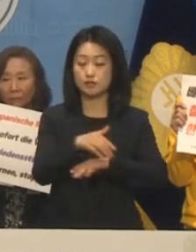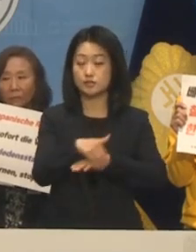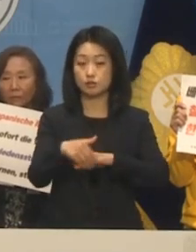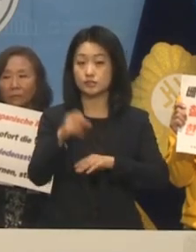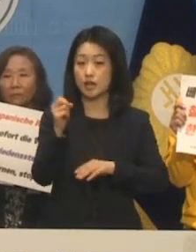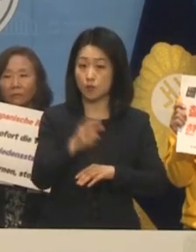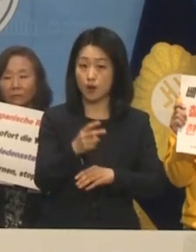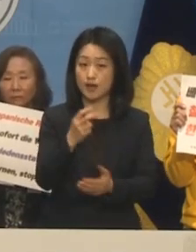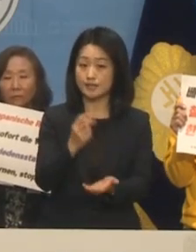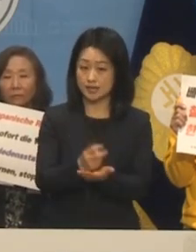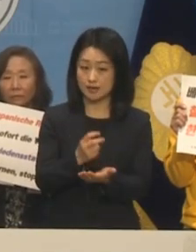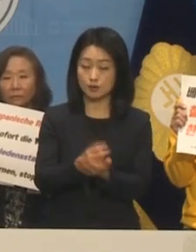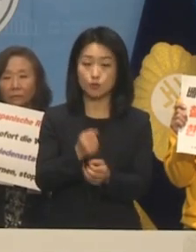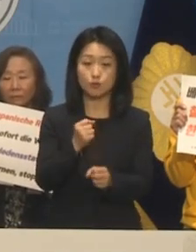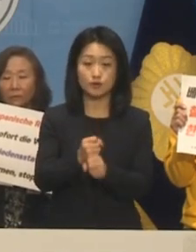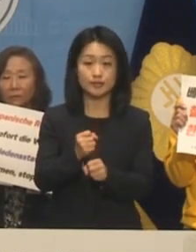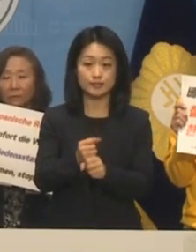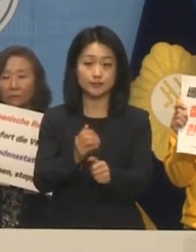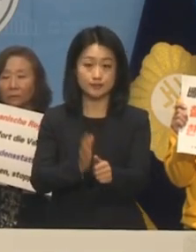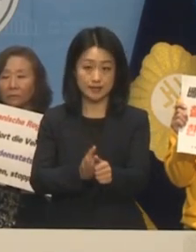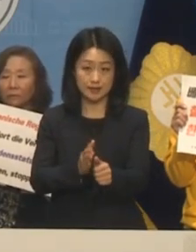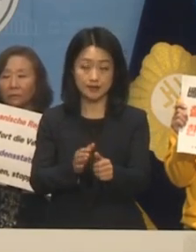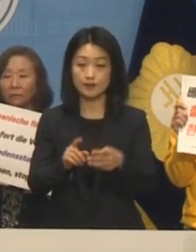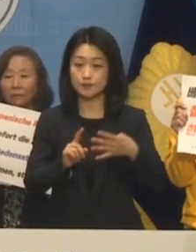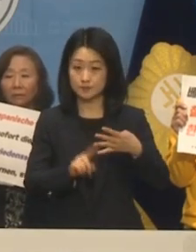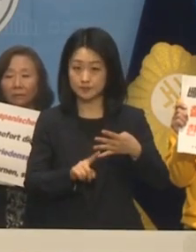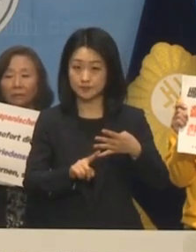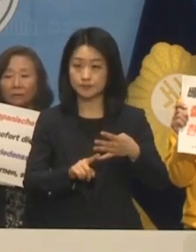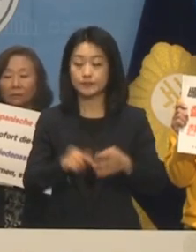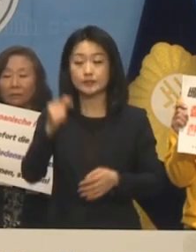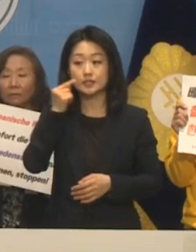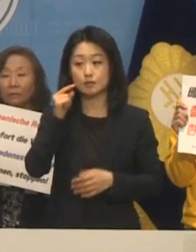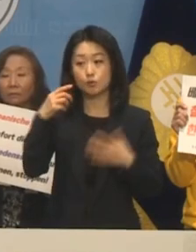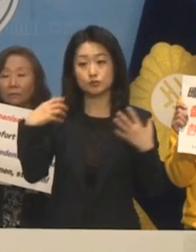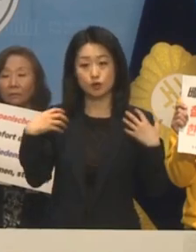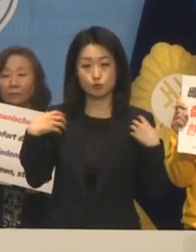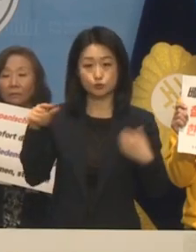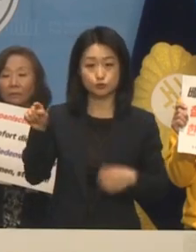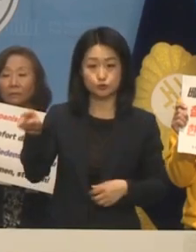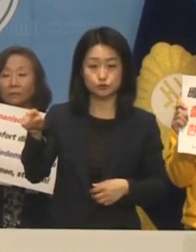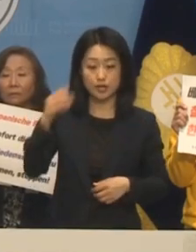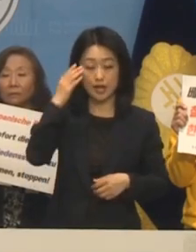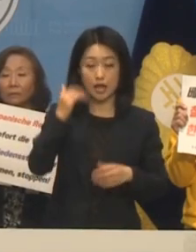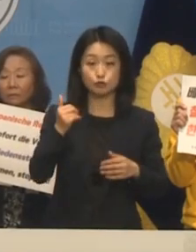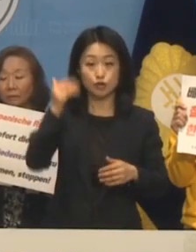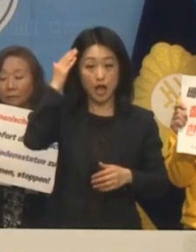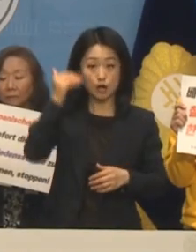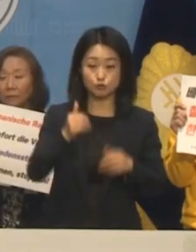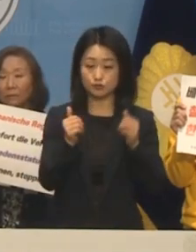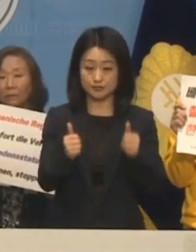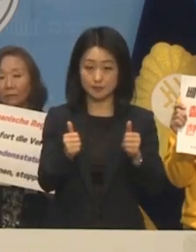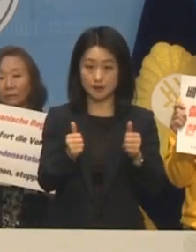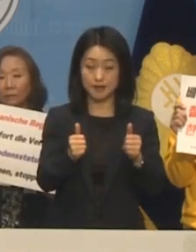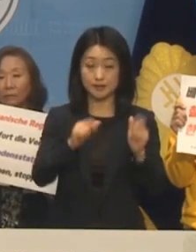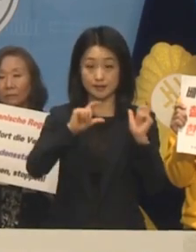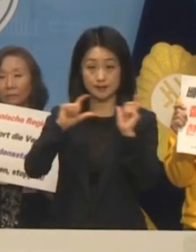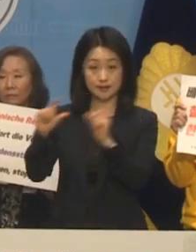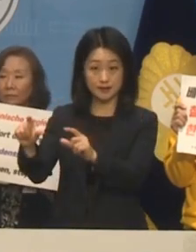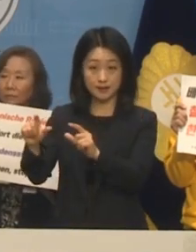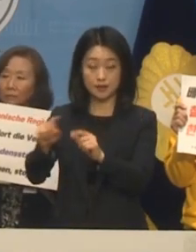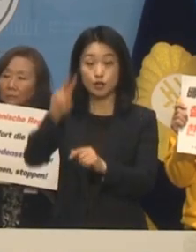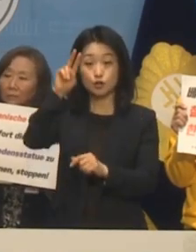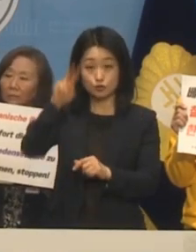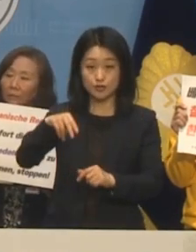정책과 제도를 마련하라. 네 번째, 일본 정부는 한국 사법부의 판결 및